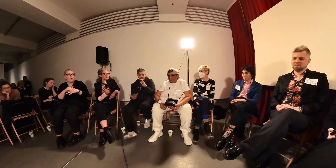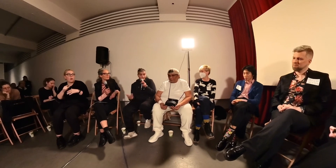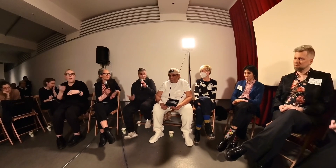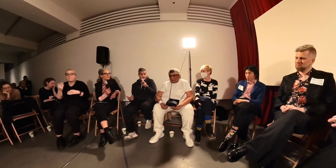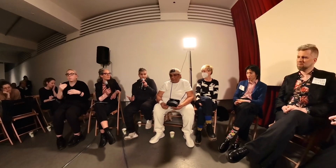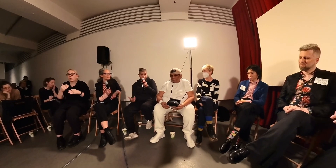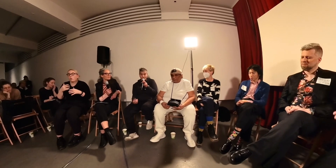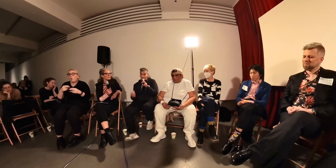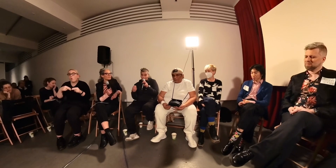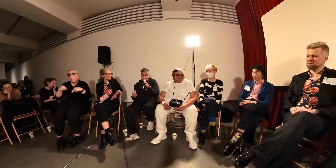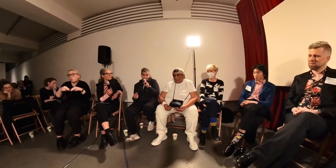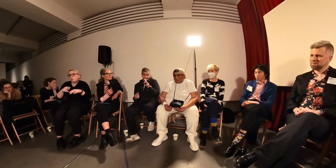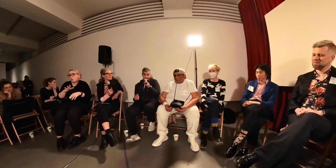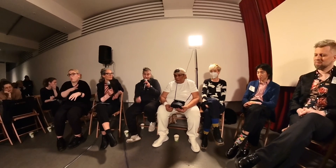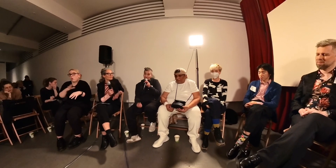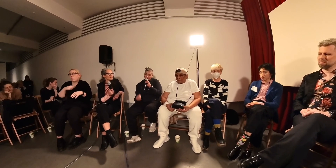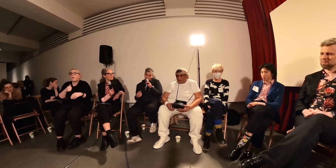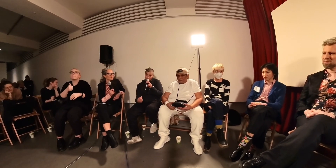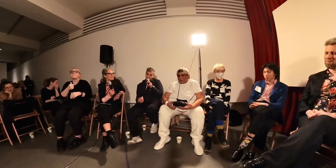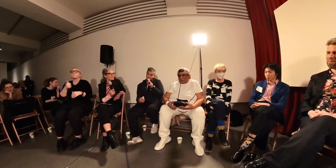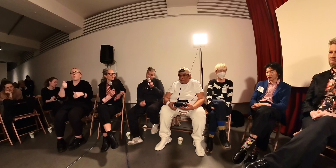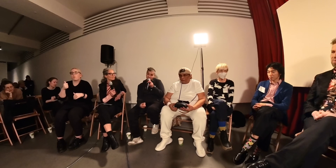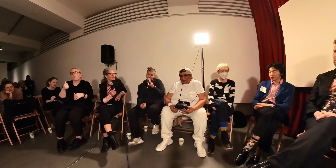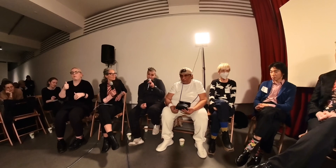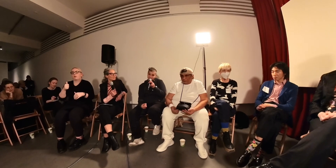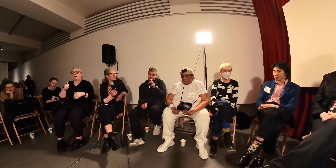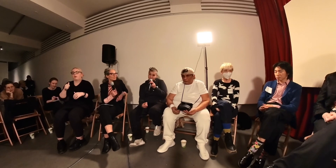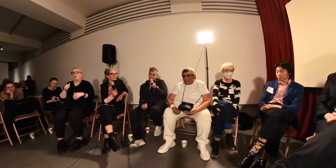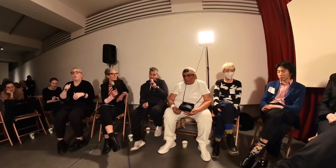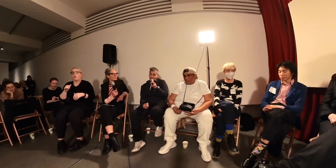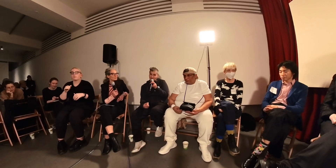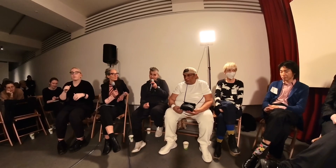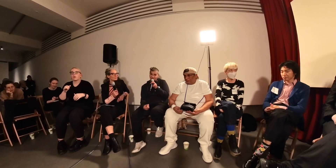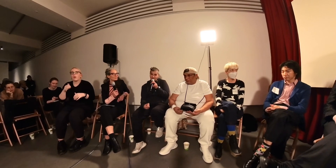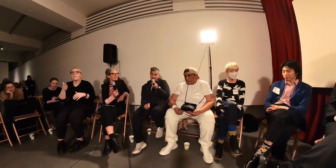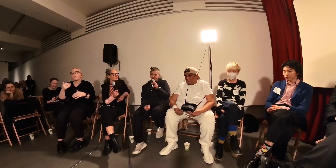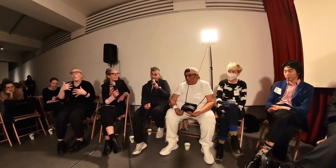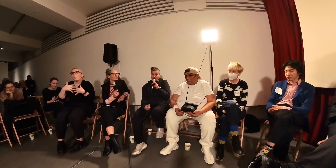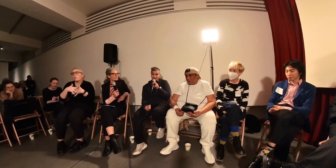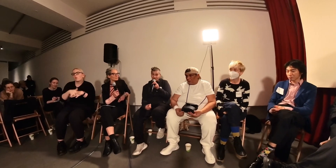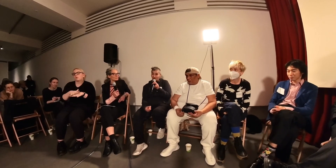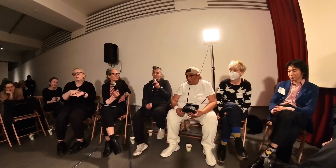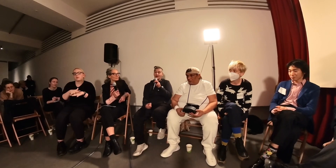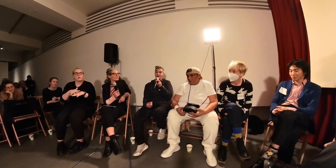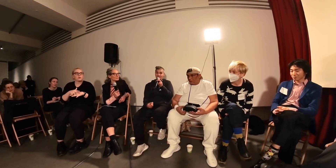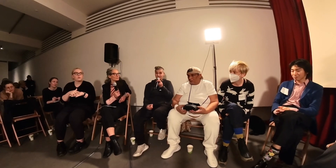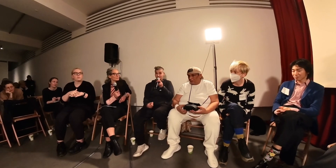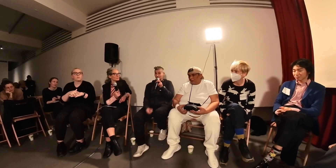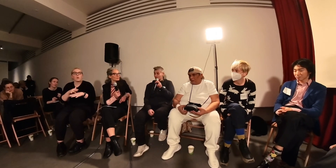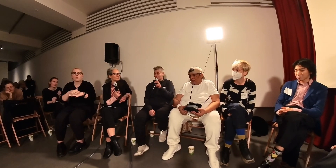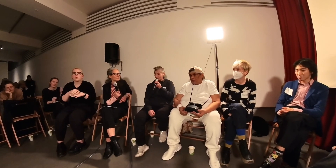komunikovali úplně v pohodě a to bylo poprvé, co jsme jako necítili jako a